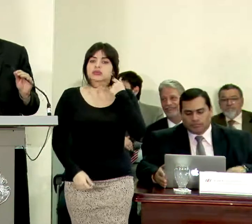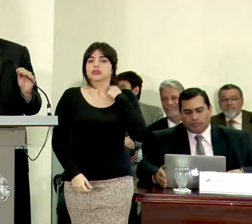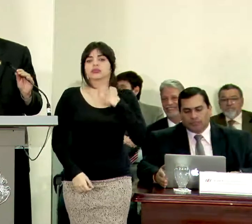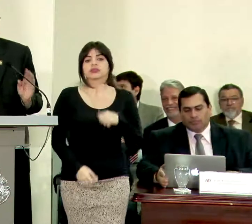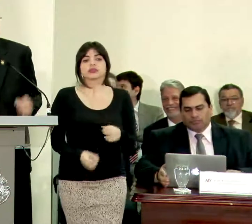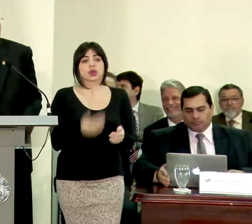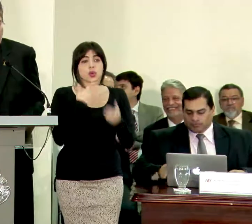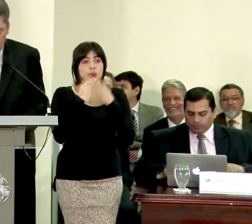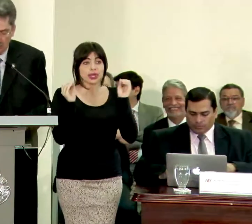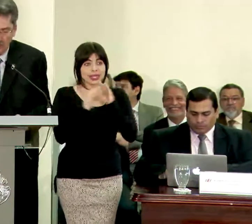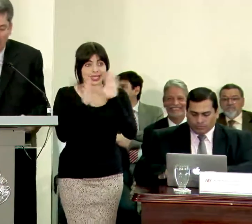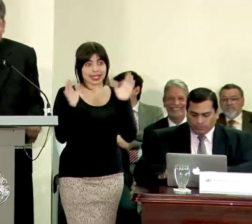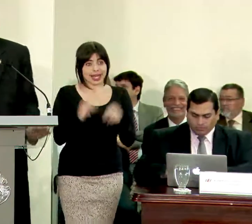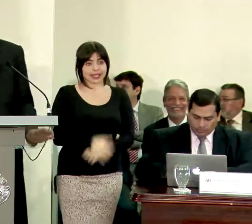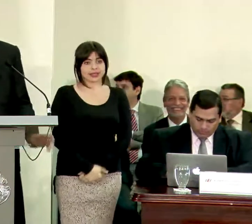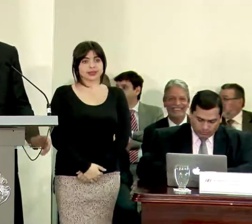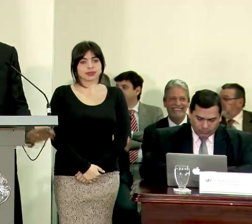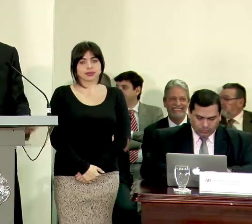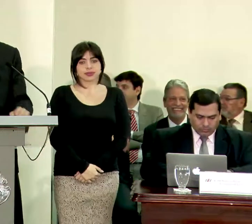Muy buenos días.